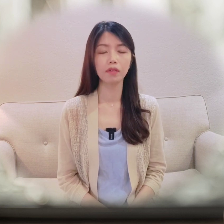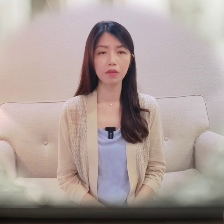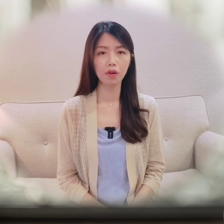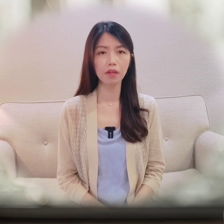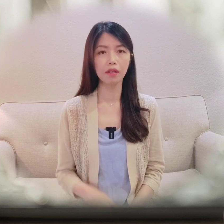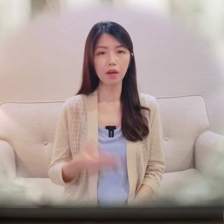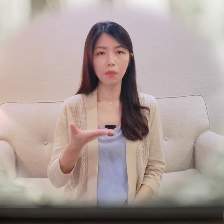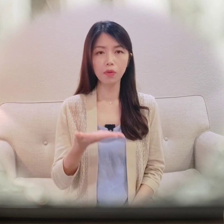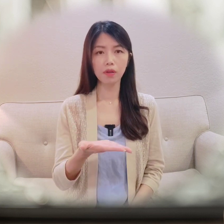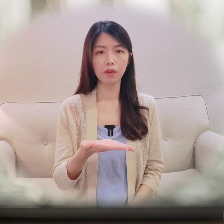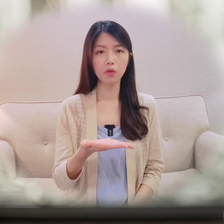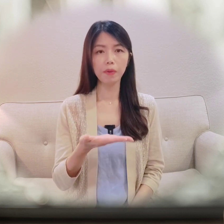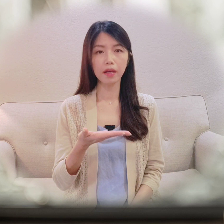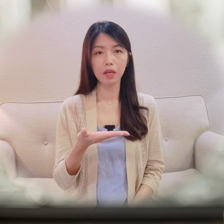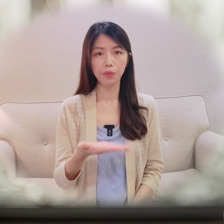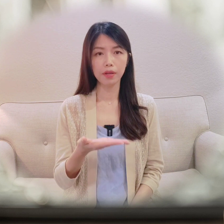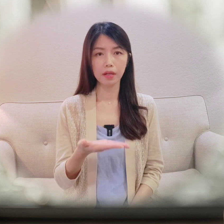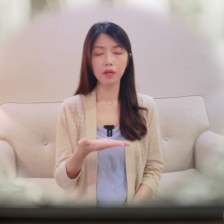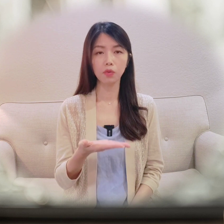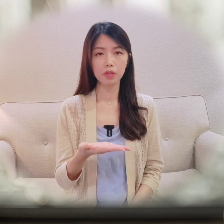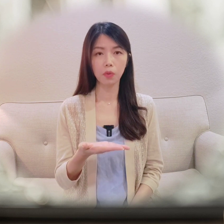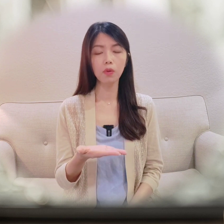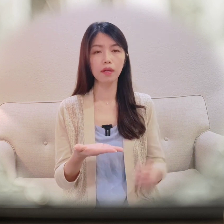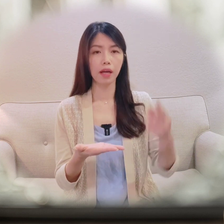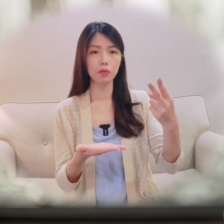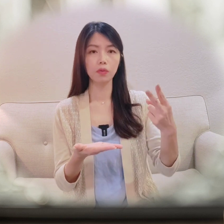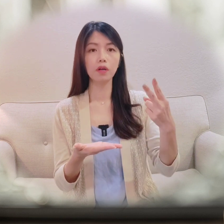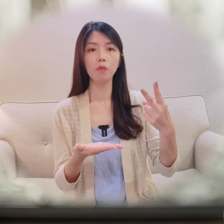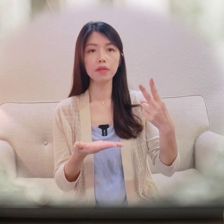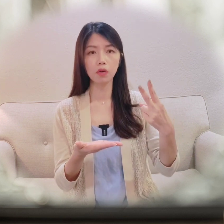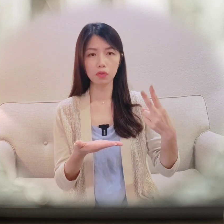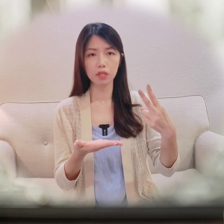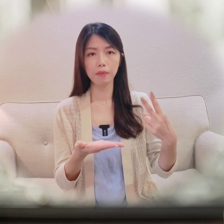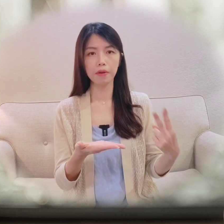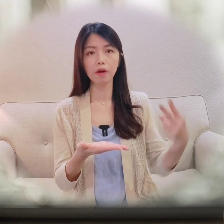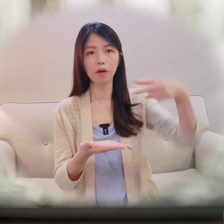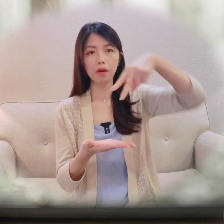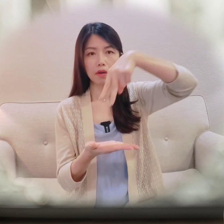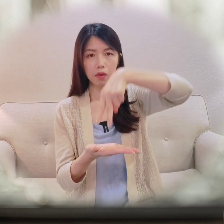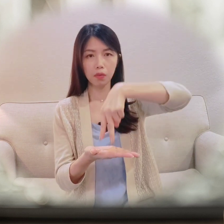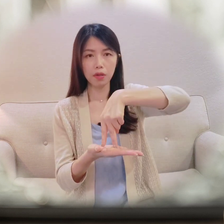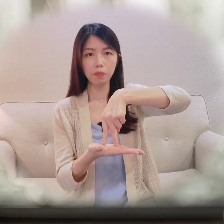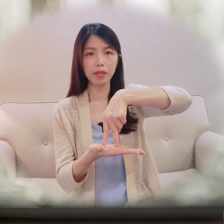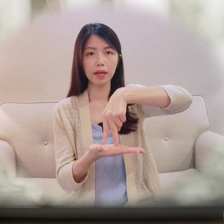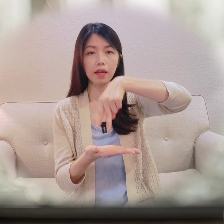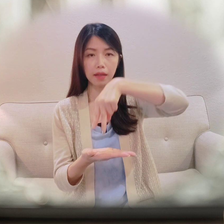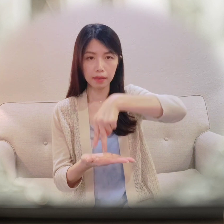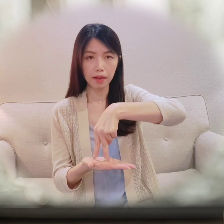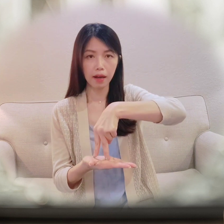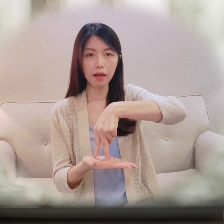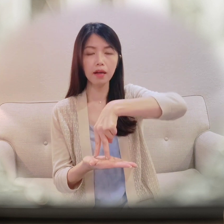이런 뜻의 수어는 왼손은 이렇게 손바닥에 위로한 이 상태로 두시고 다른 손은 검지하고 중지만 펴서 왼손